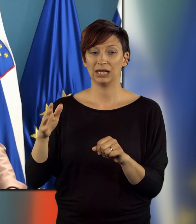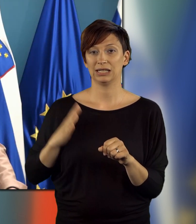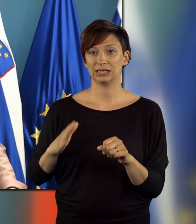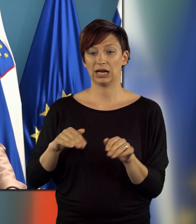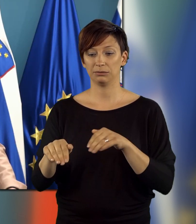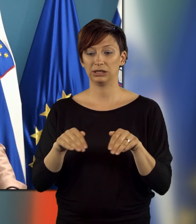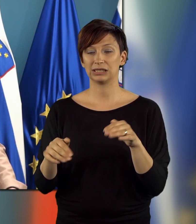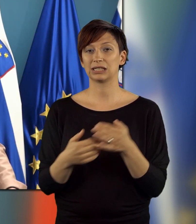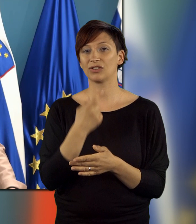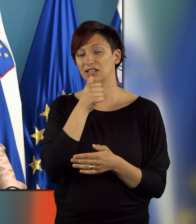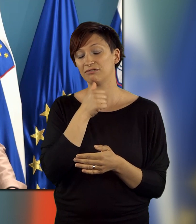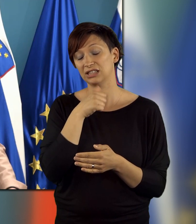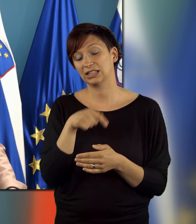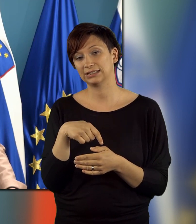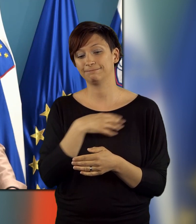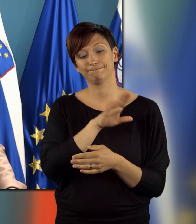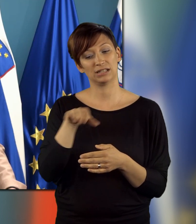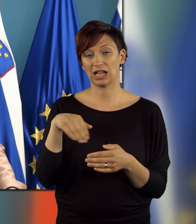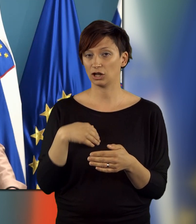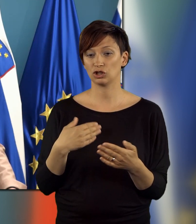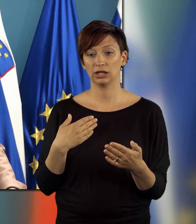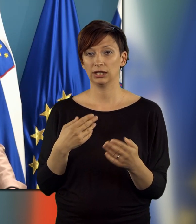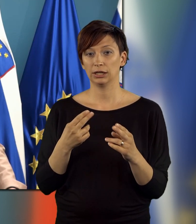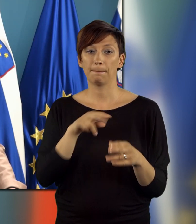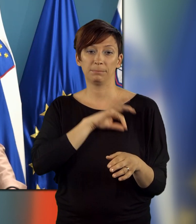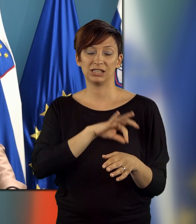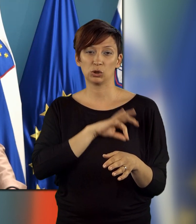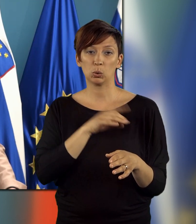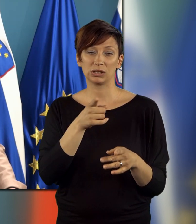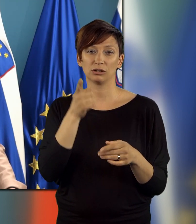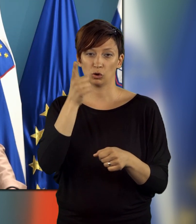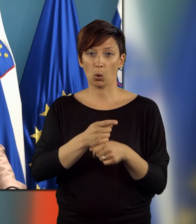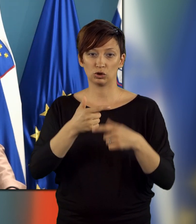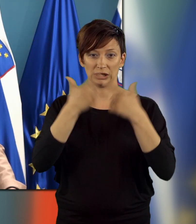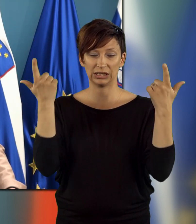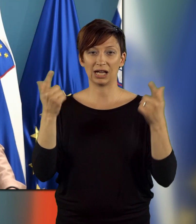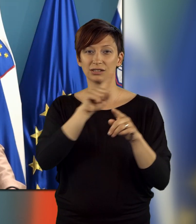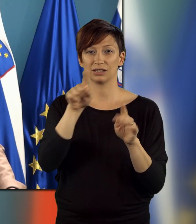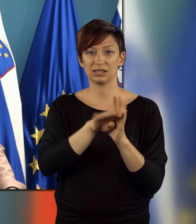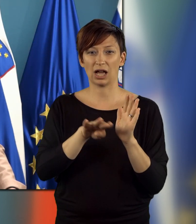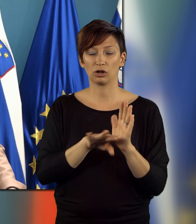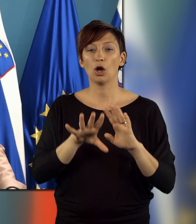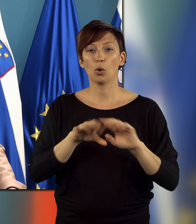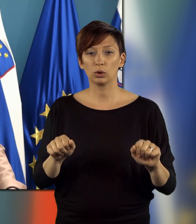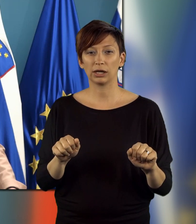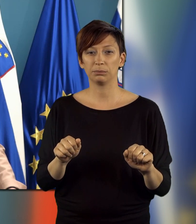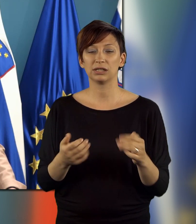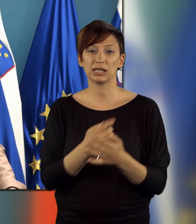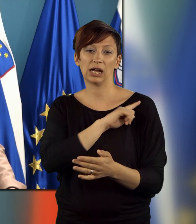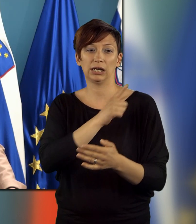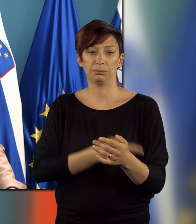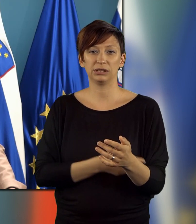strani Ministrstva za finance, naše pristojnosti so določene zelo jasno z zakonom o ukrepih za